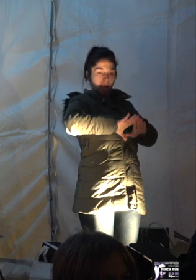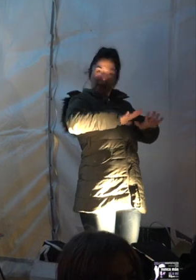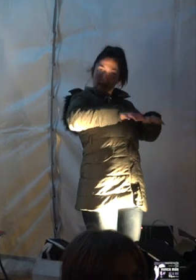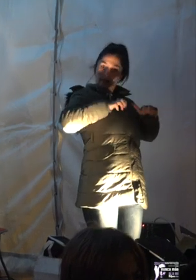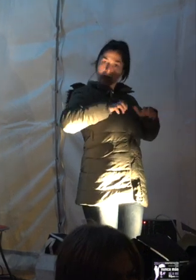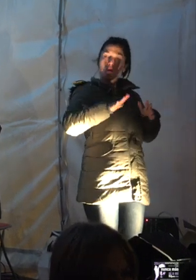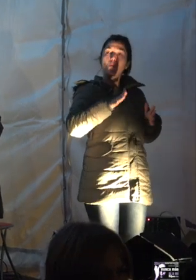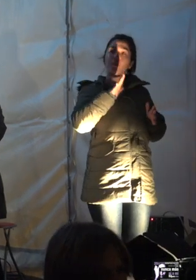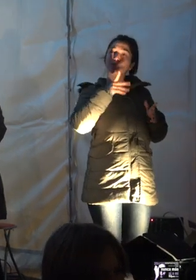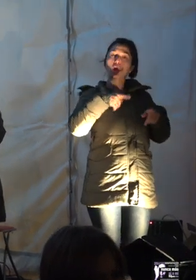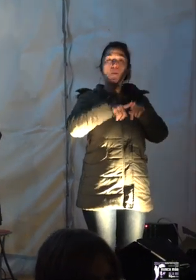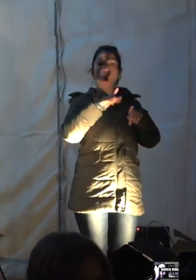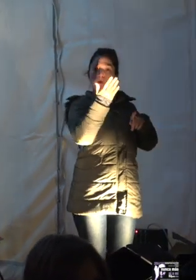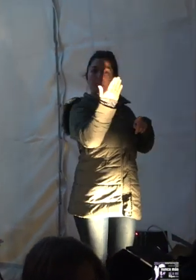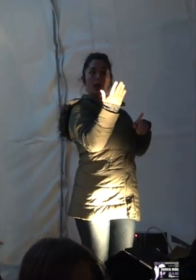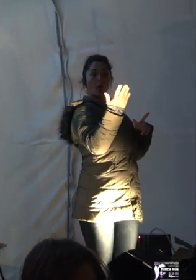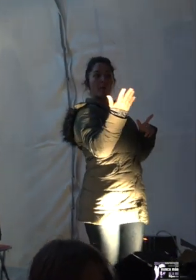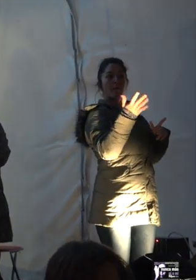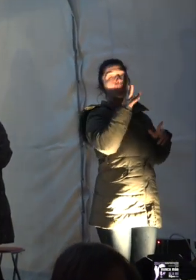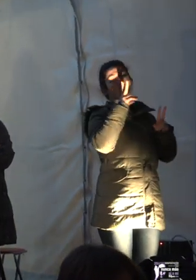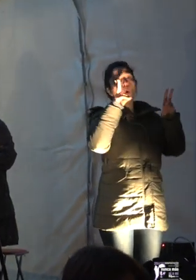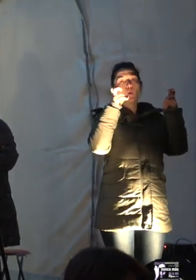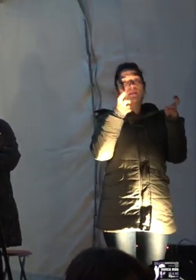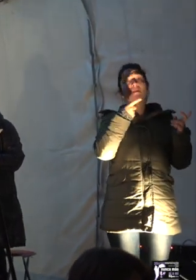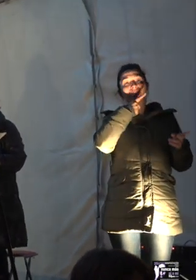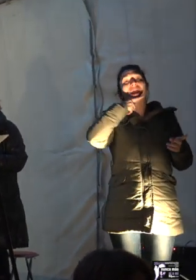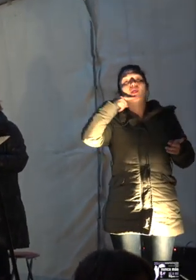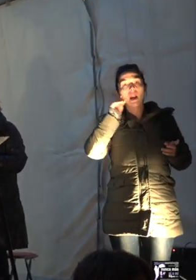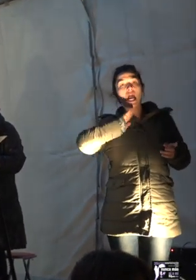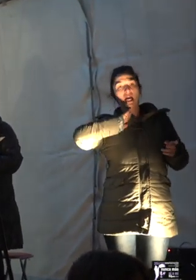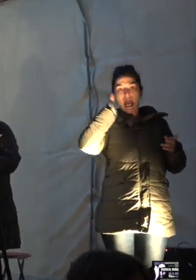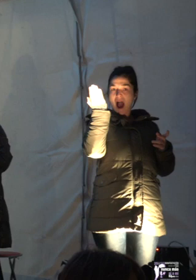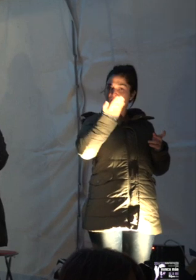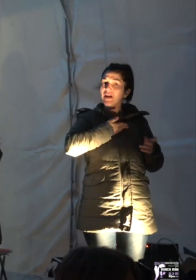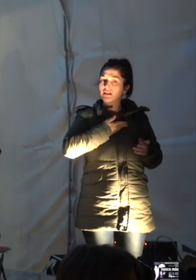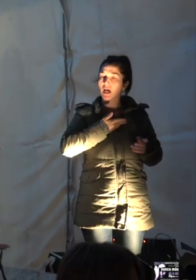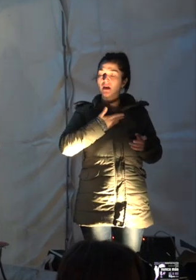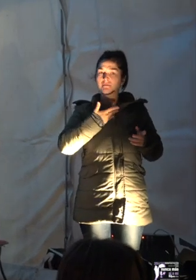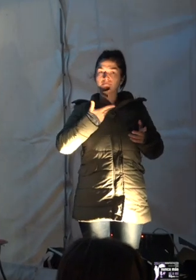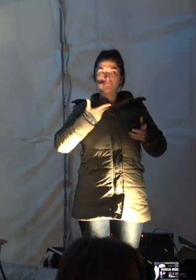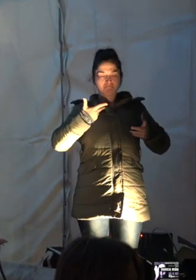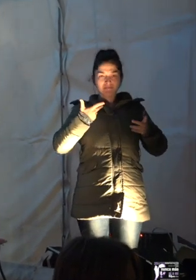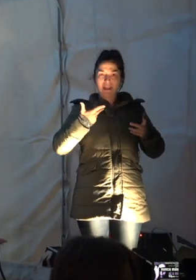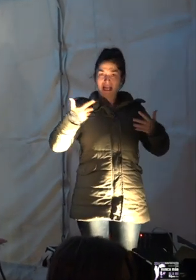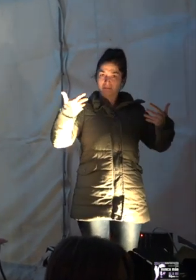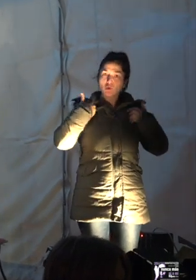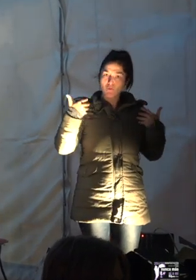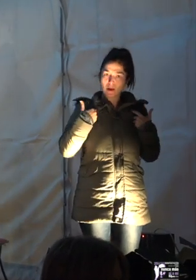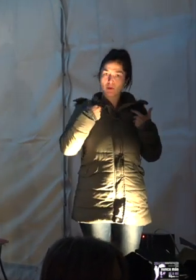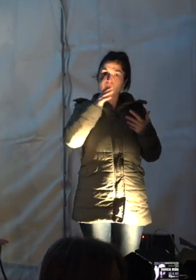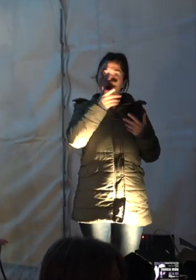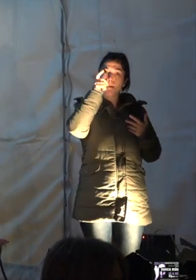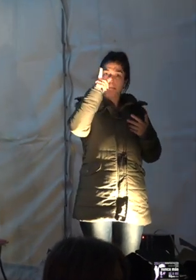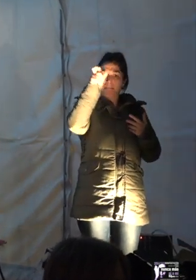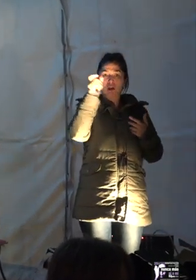que es en un tema que tanto nos duele, que tanto nos sobrecoge a todos con su larga cadena de